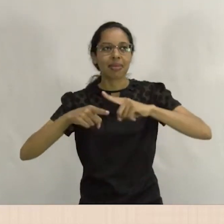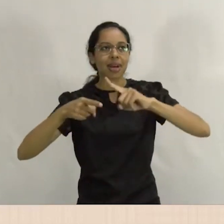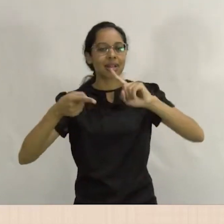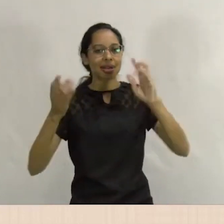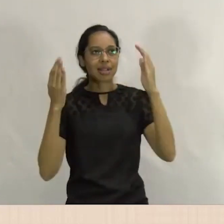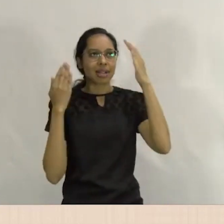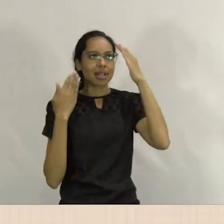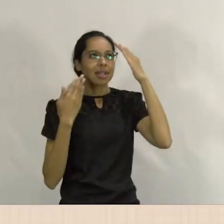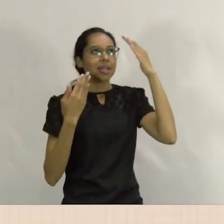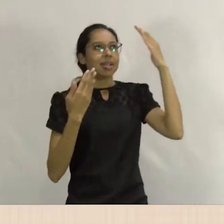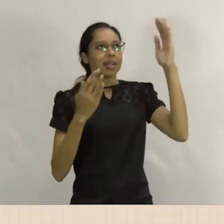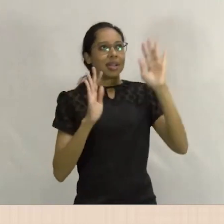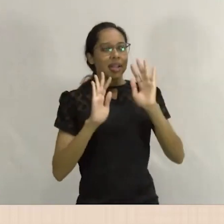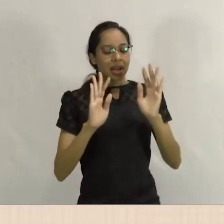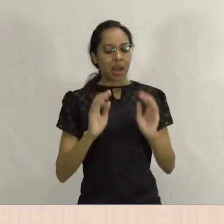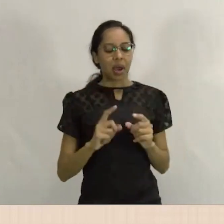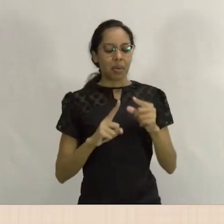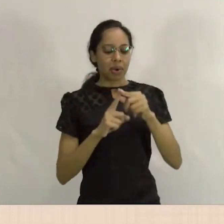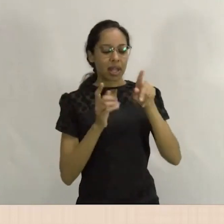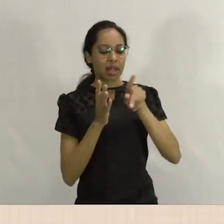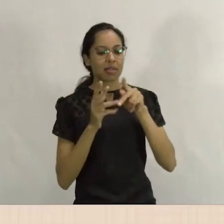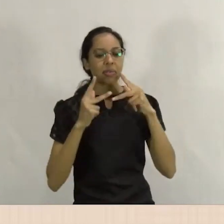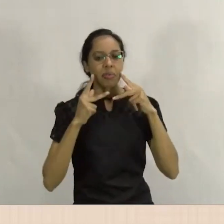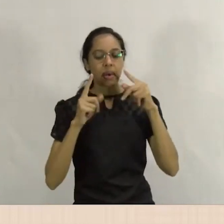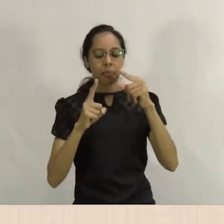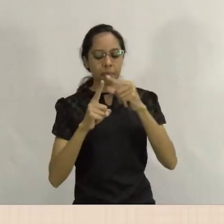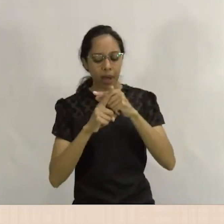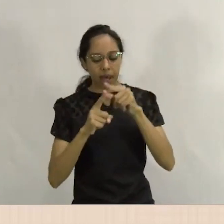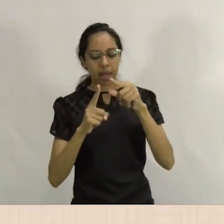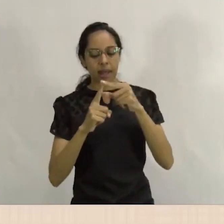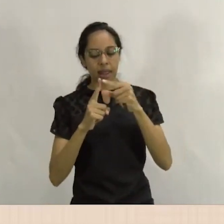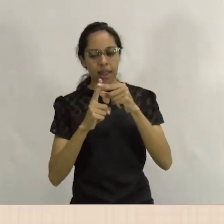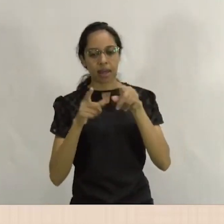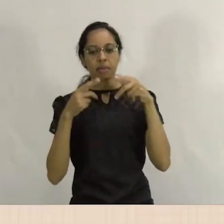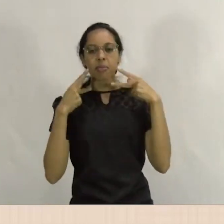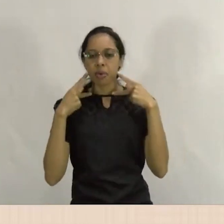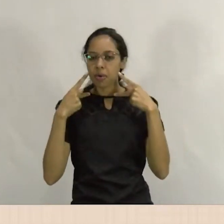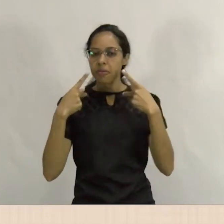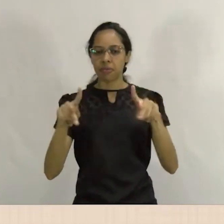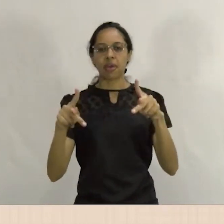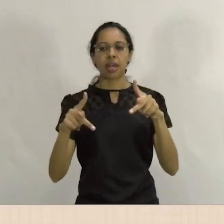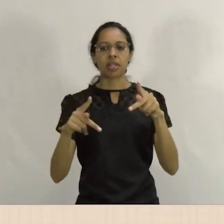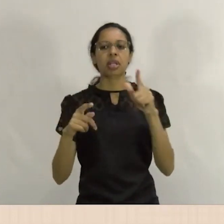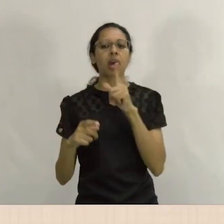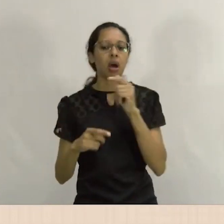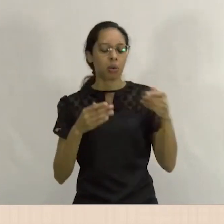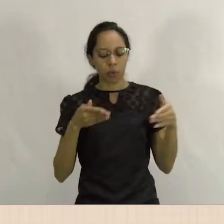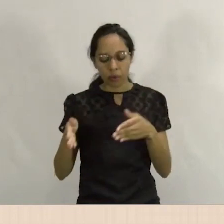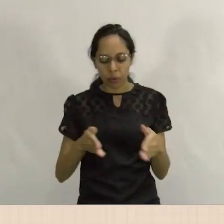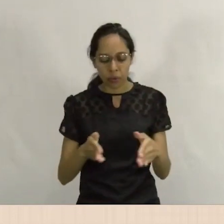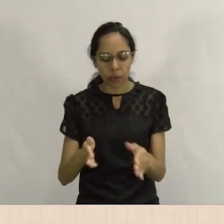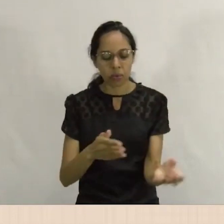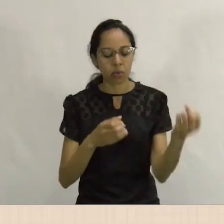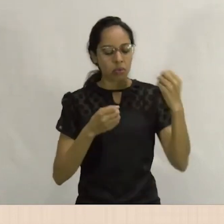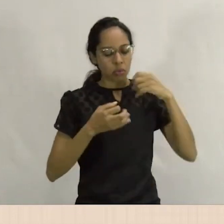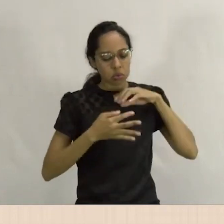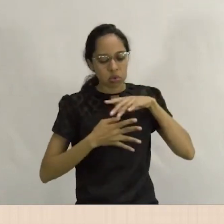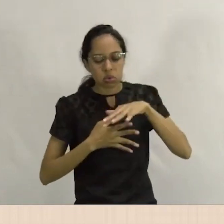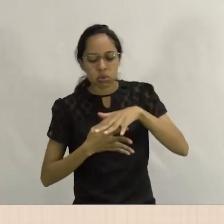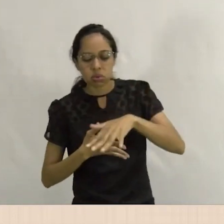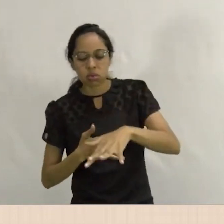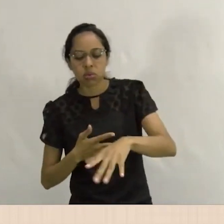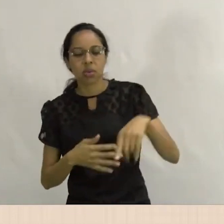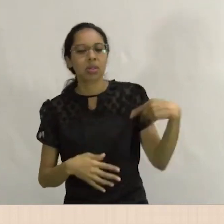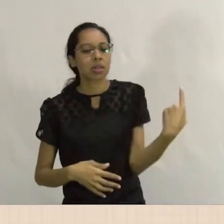Deus, pela palavra profética, o rio da graça chegou até nós, e